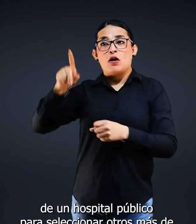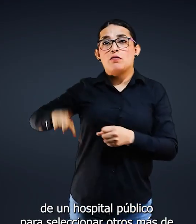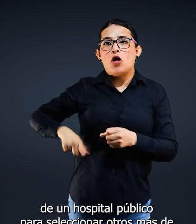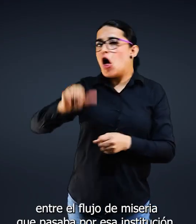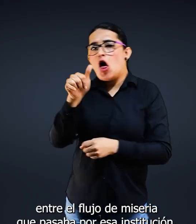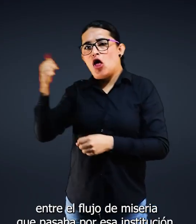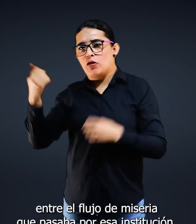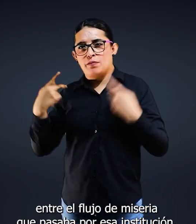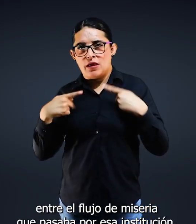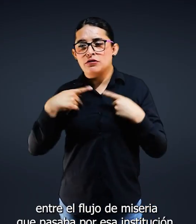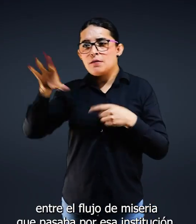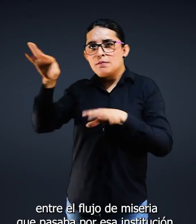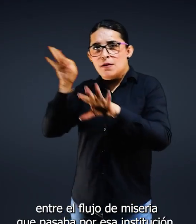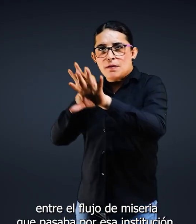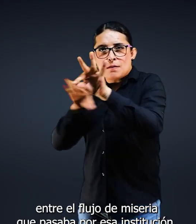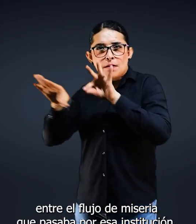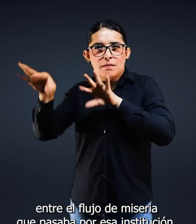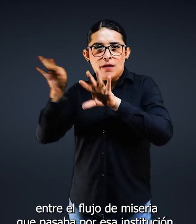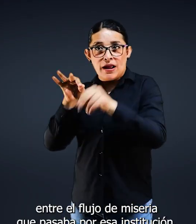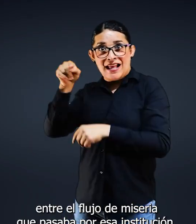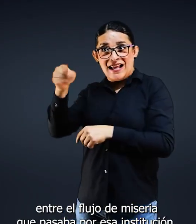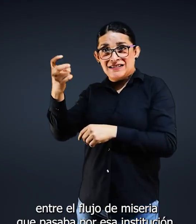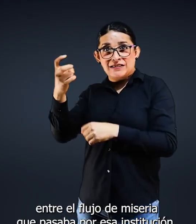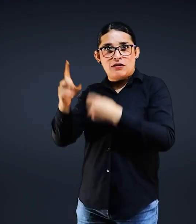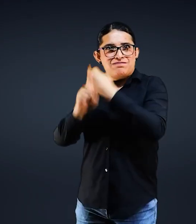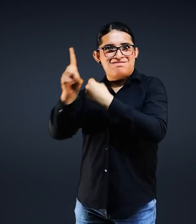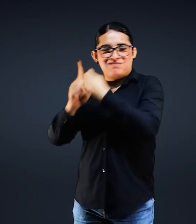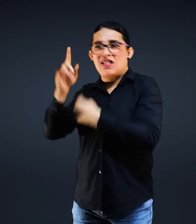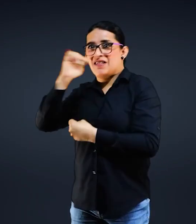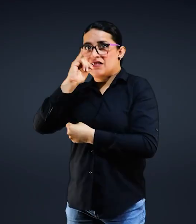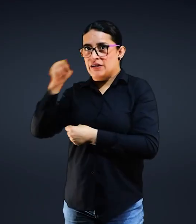otros más de entre el flujo de miseria que pasaba por esa institución.